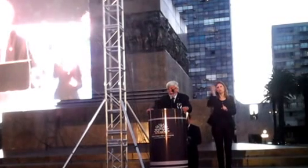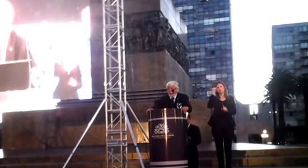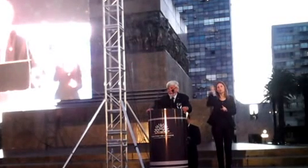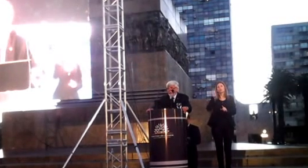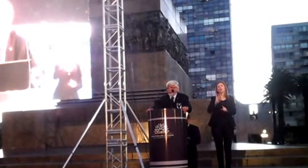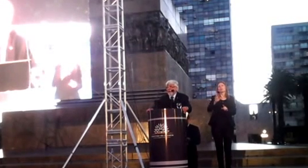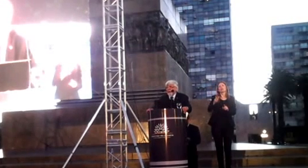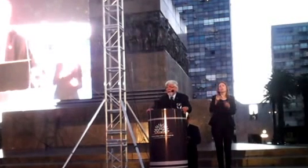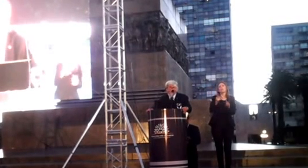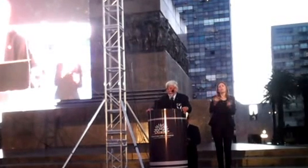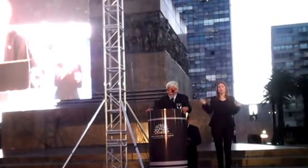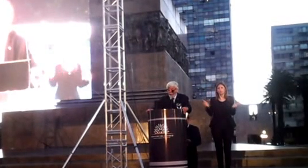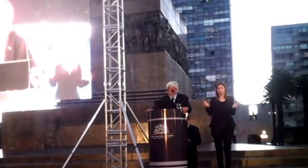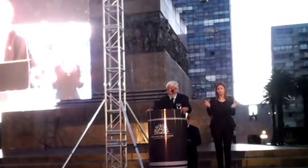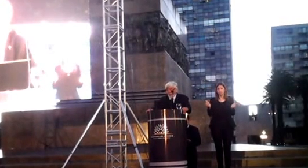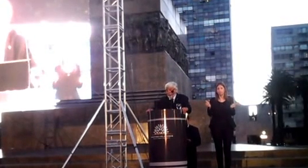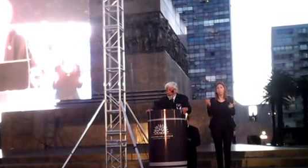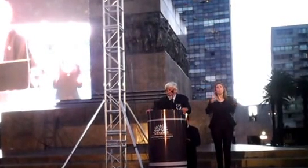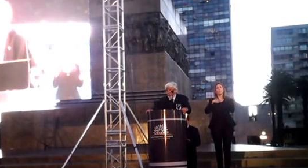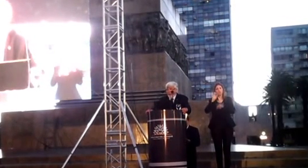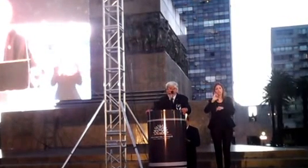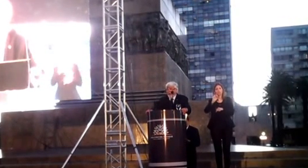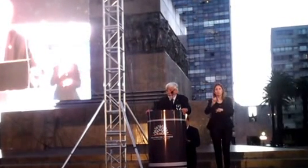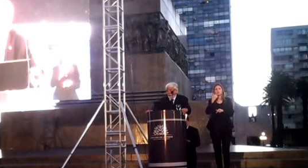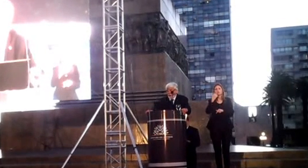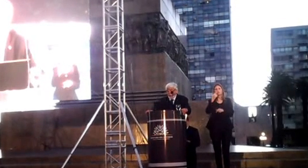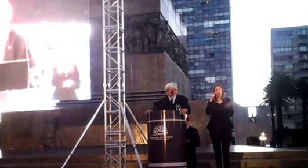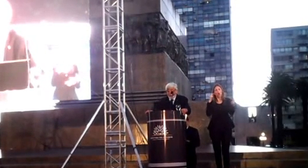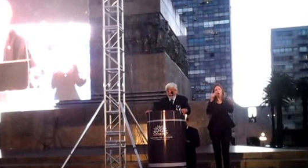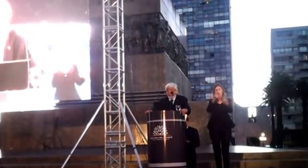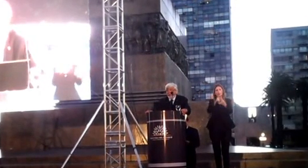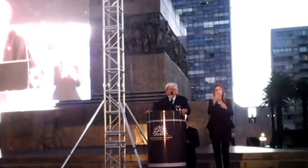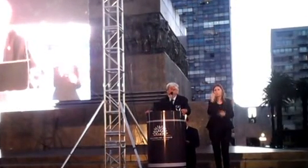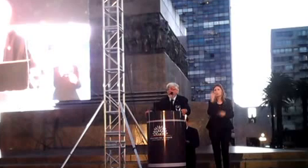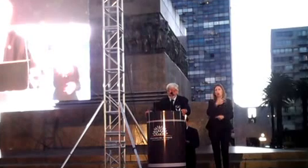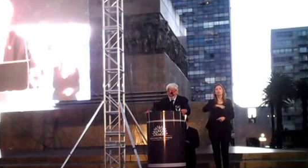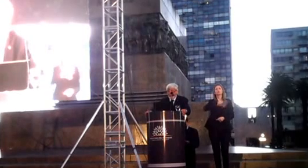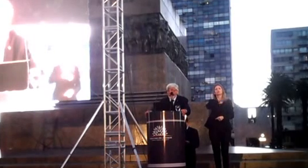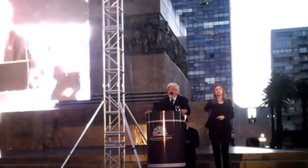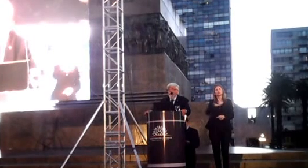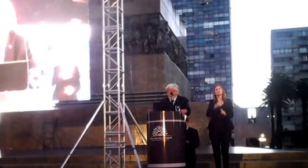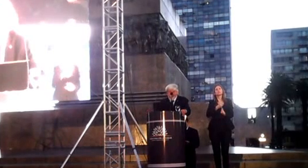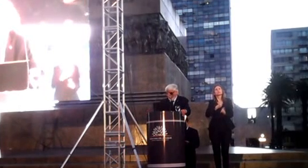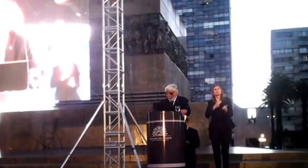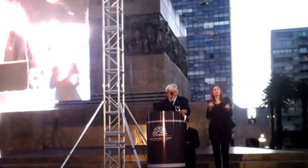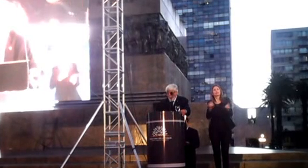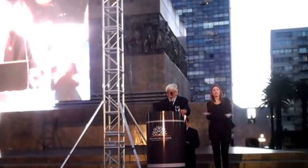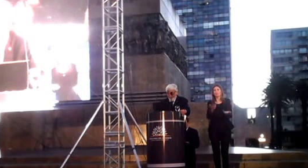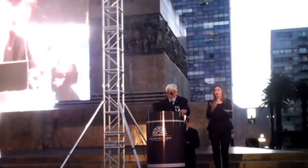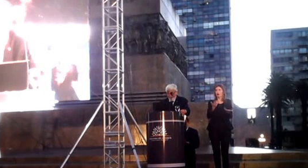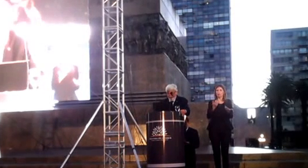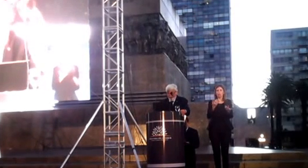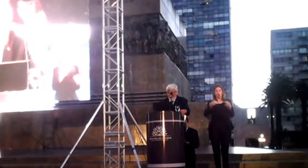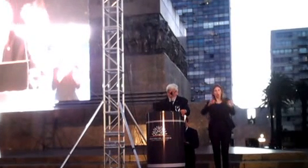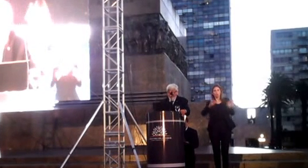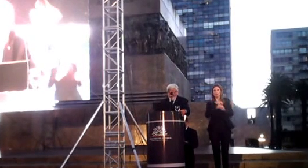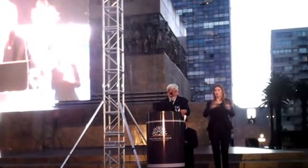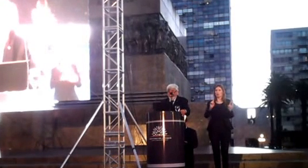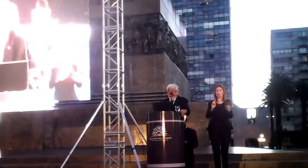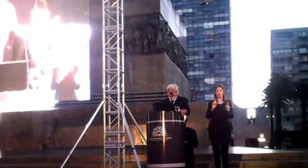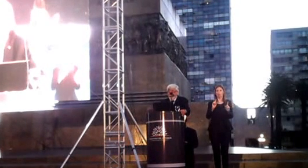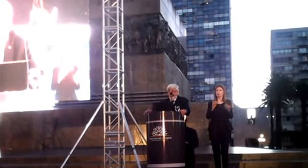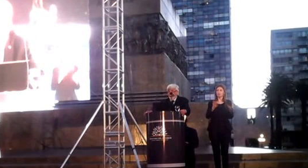va a desaparecer, pero sí a la meta de una sociedad que se sienta menos insegura.